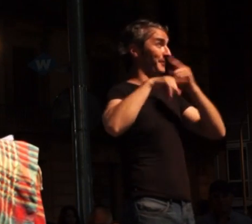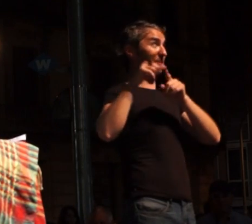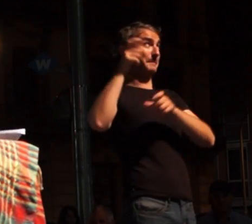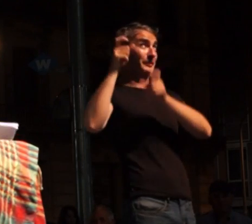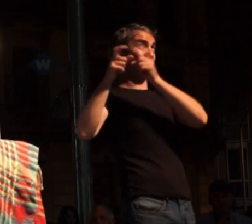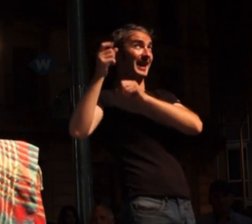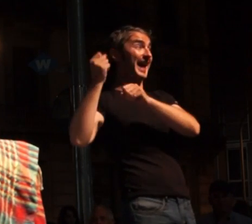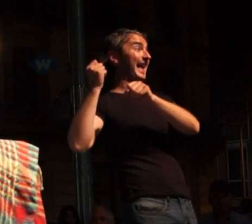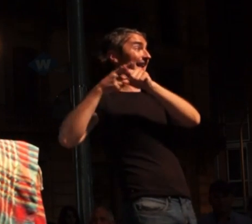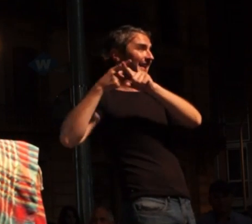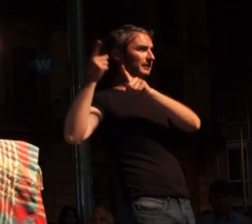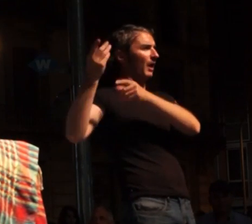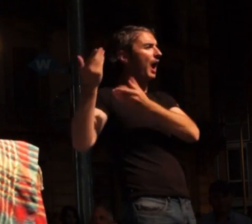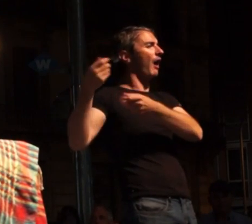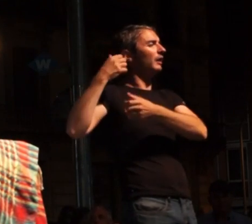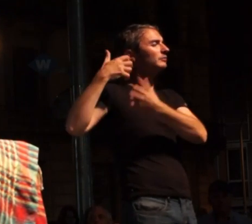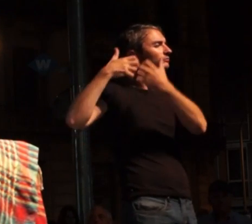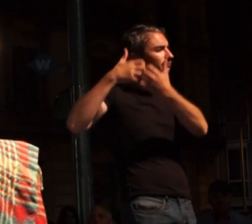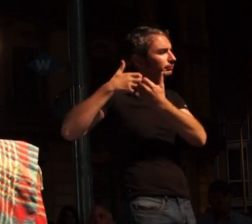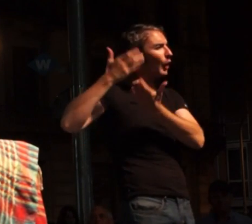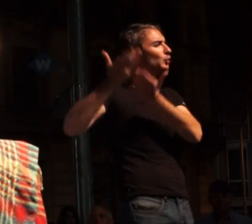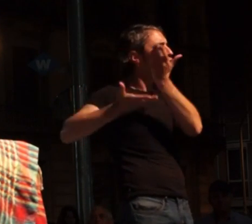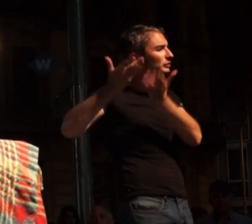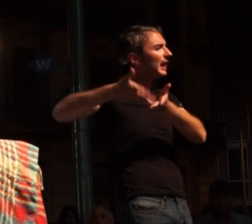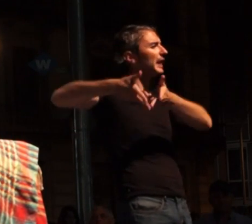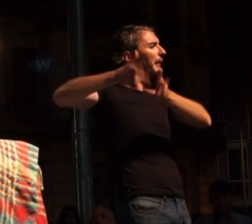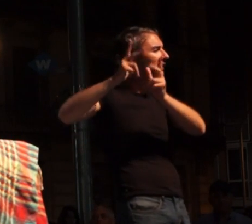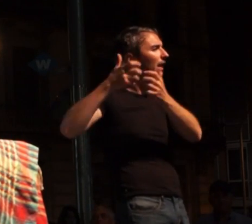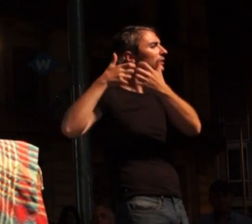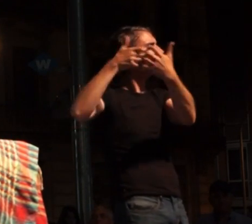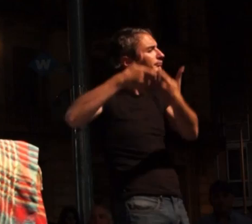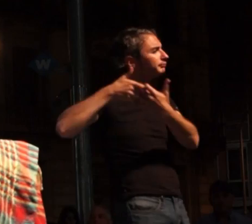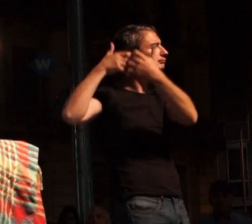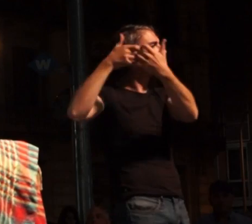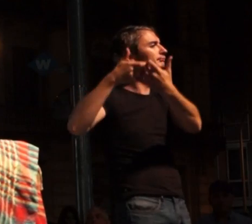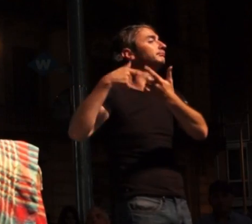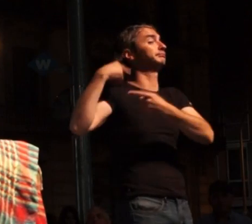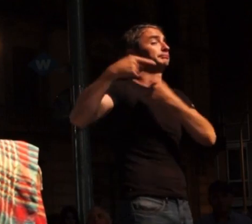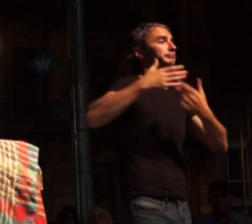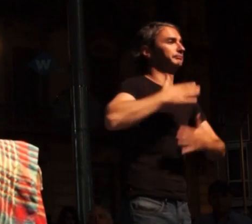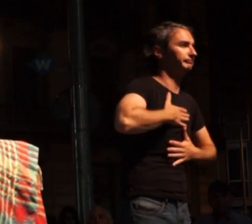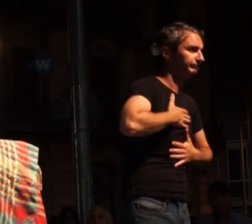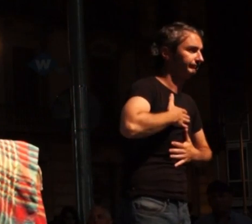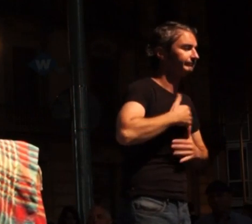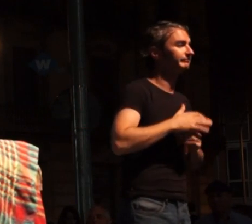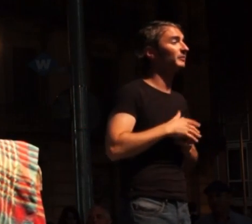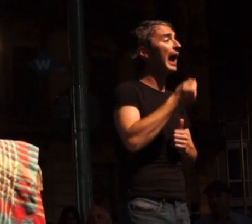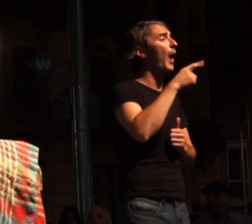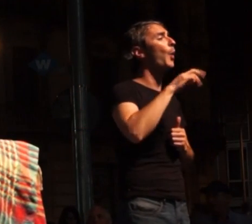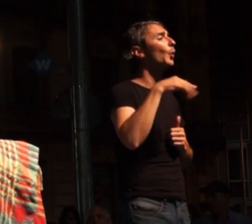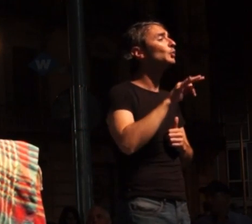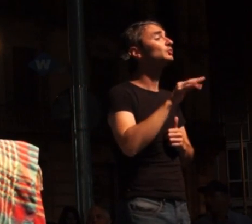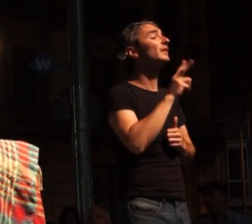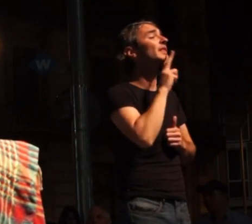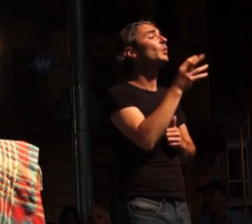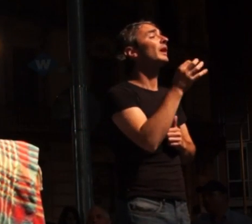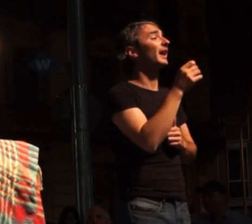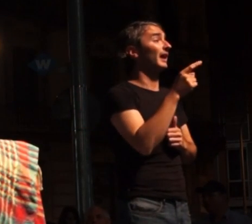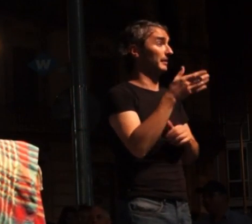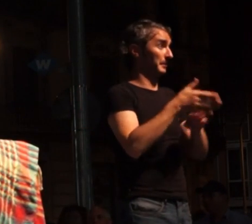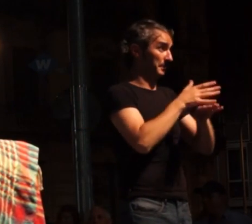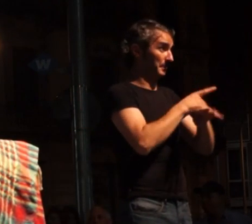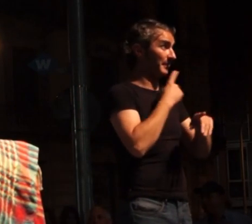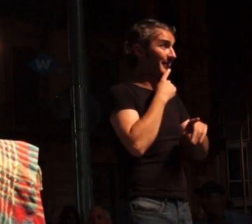ens han precedit per la justícia i per la llibertat. Deia l'August que al principi de tot hi